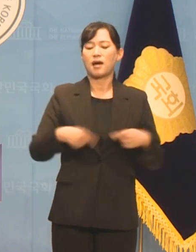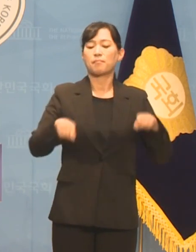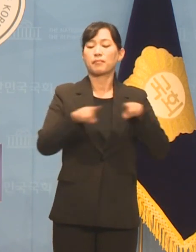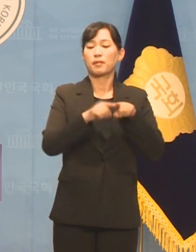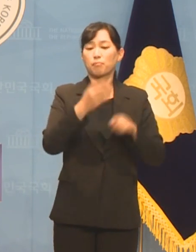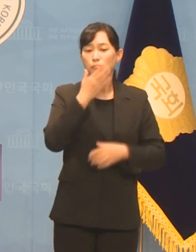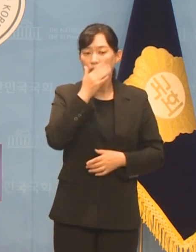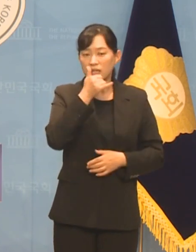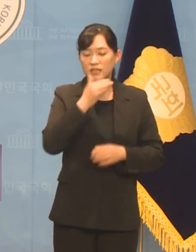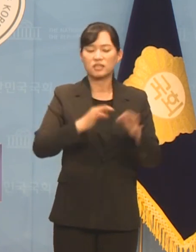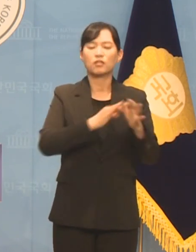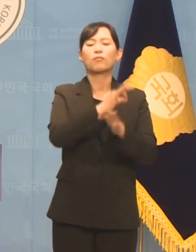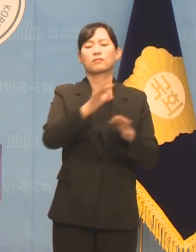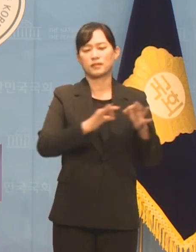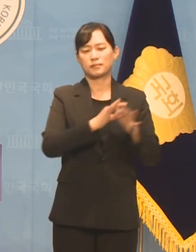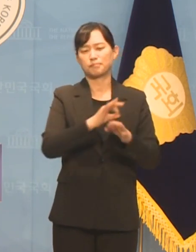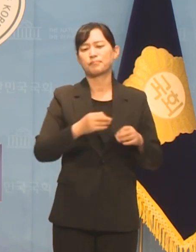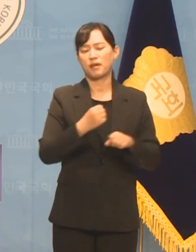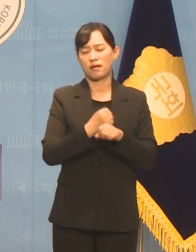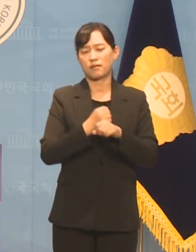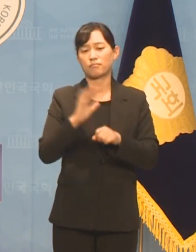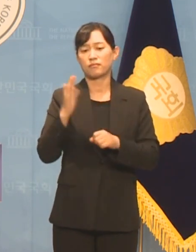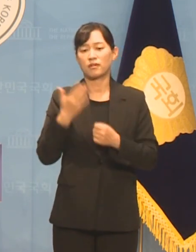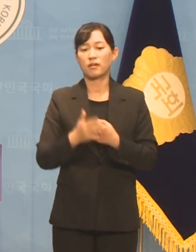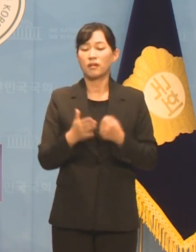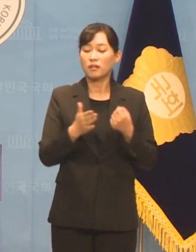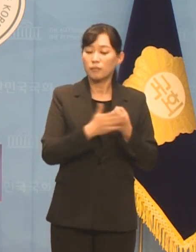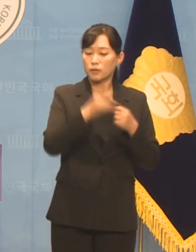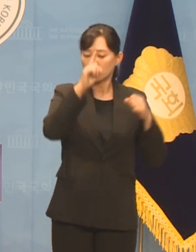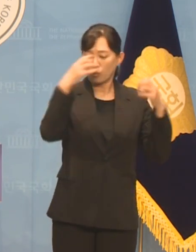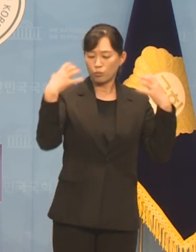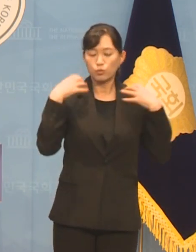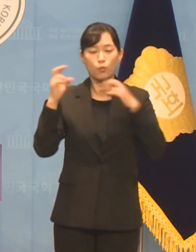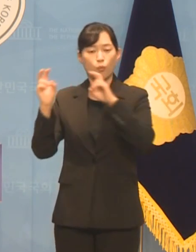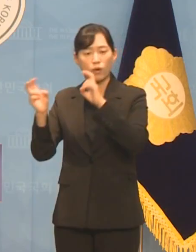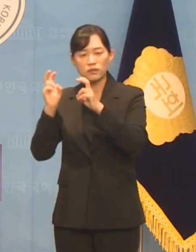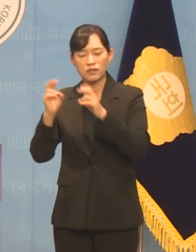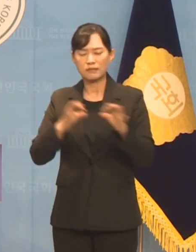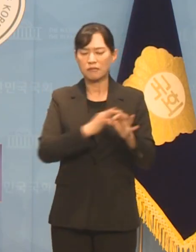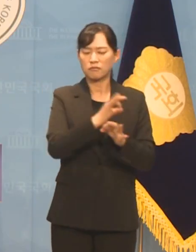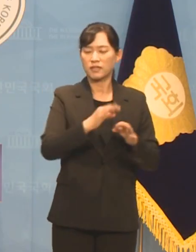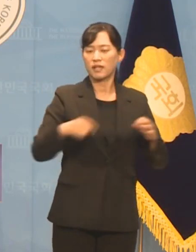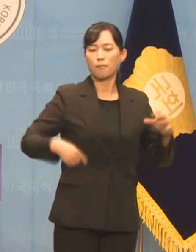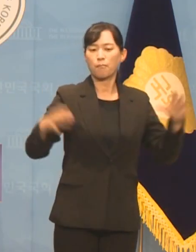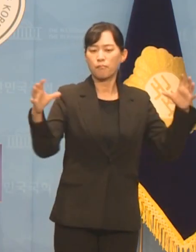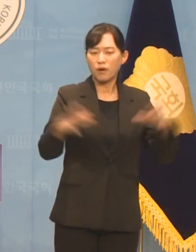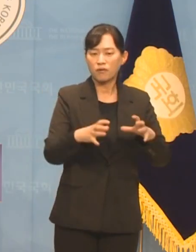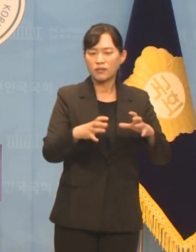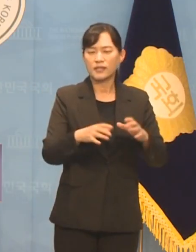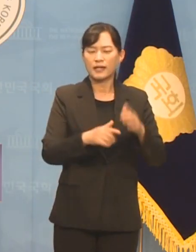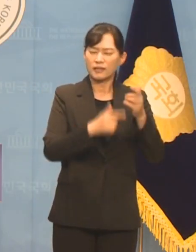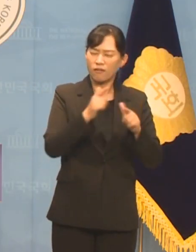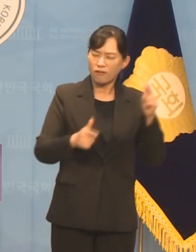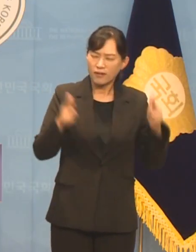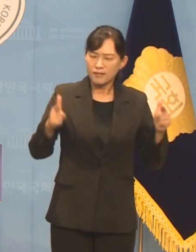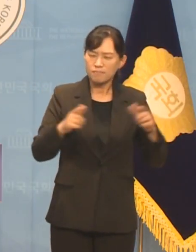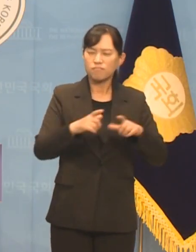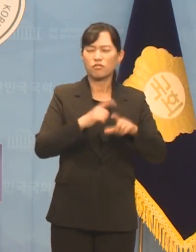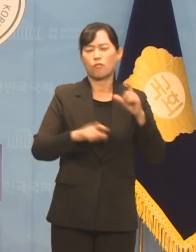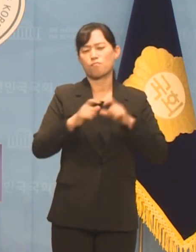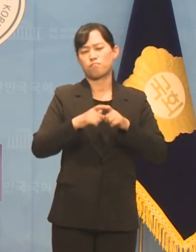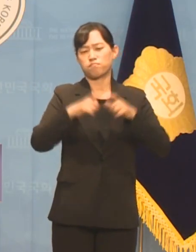있는 경제여야 합니다. 따라서 정부와 기업은 경제 영역을 다양하게 확장해야